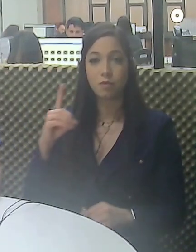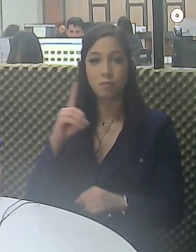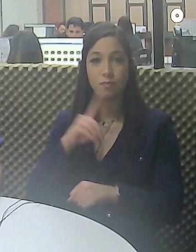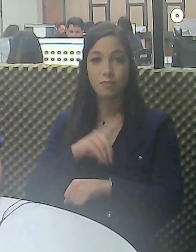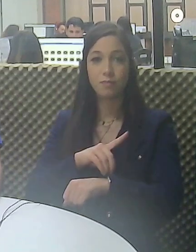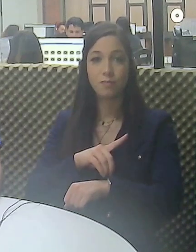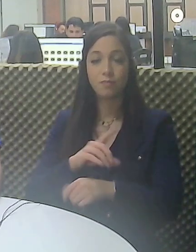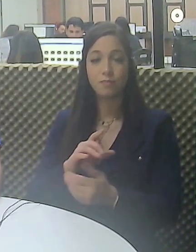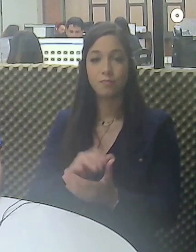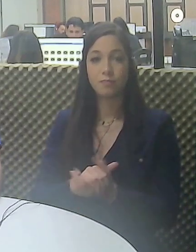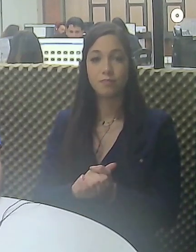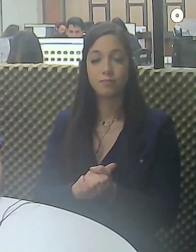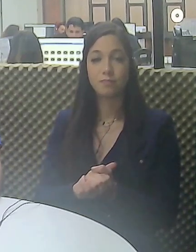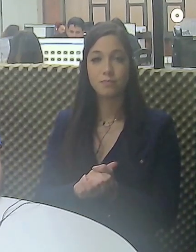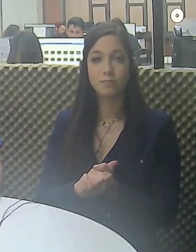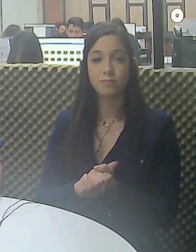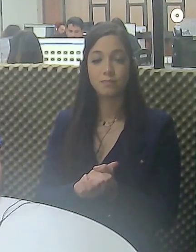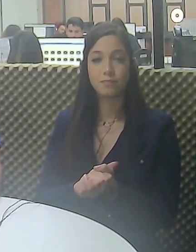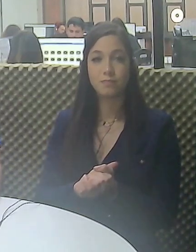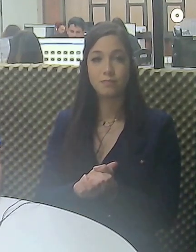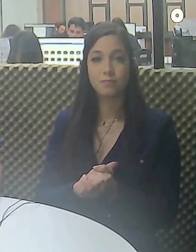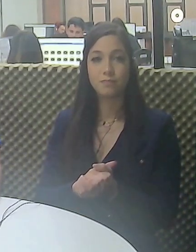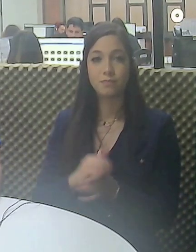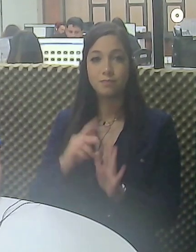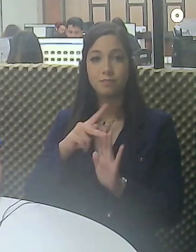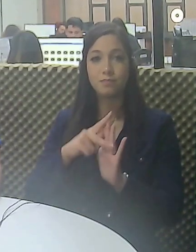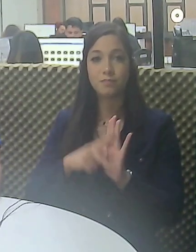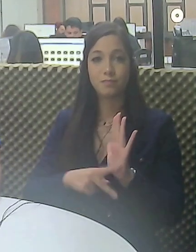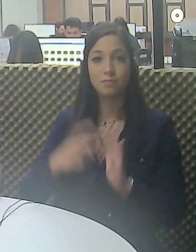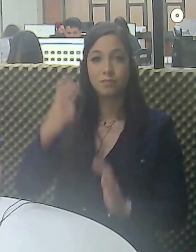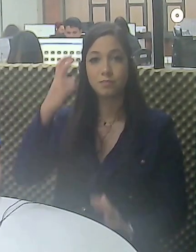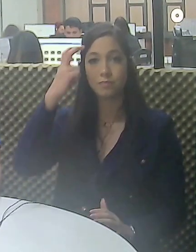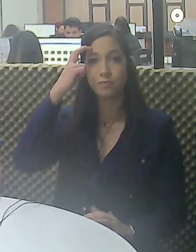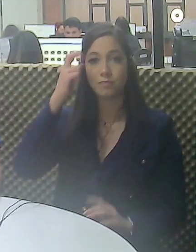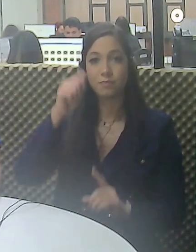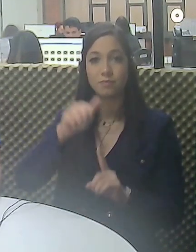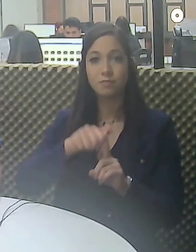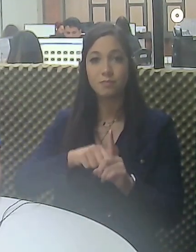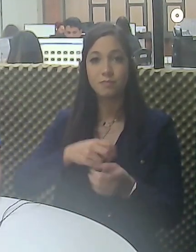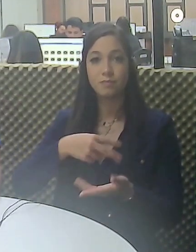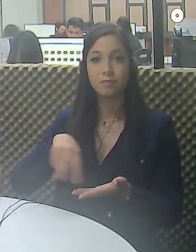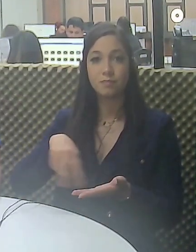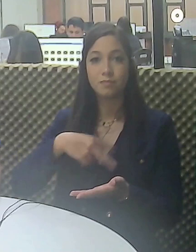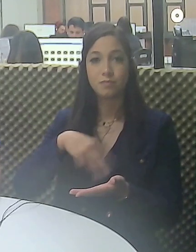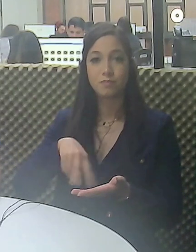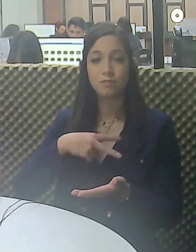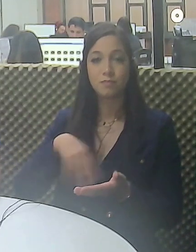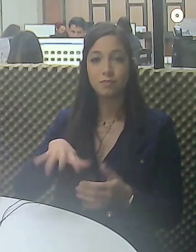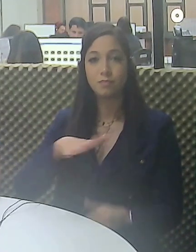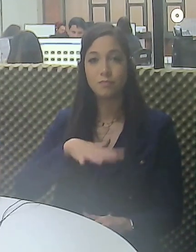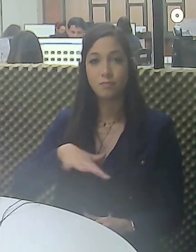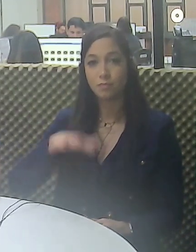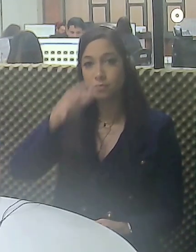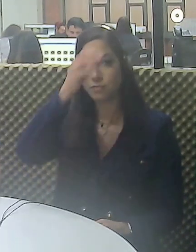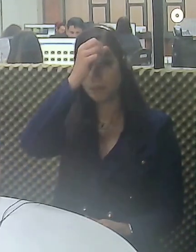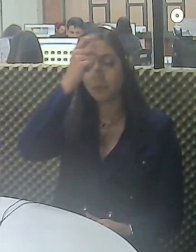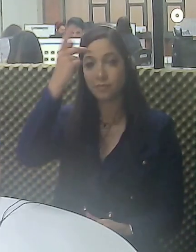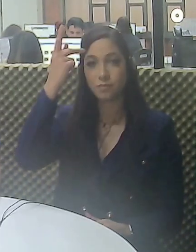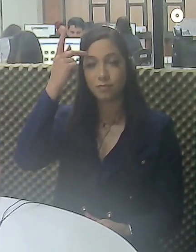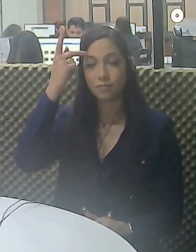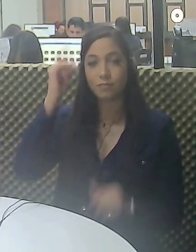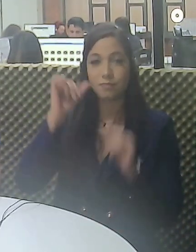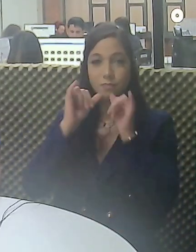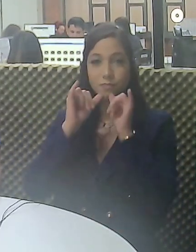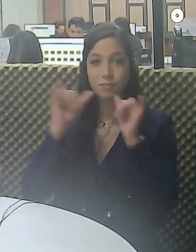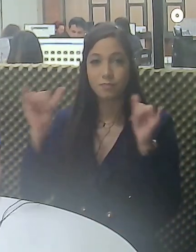dengue. E ainda, programação cultural marca mês da dança nos espaços mantidos pela Prefeitura. Essas